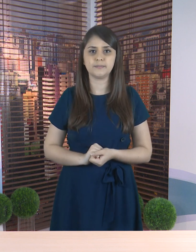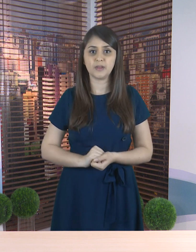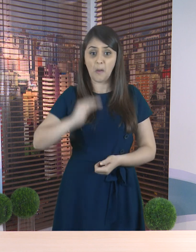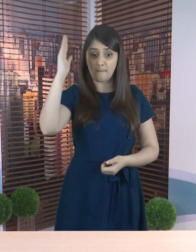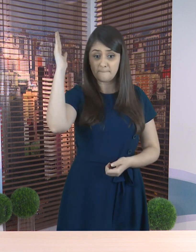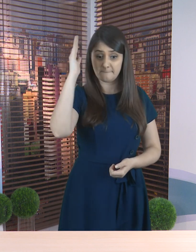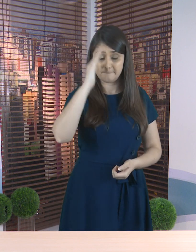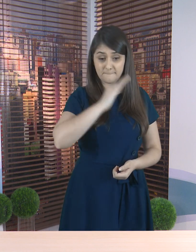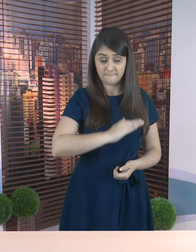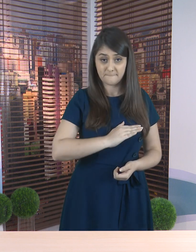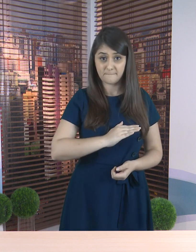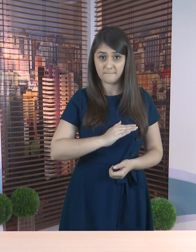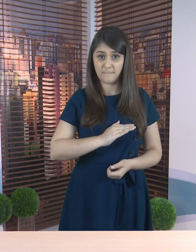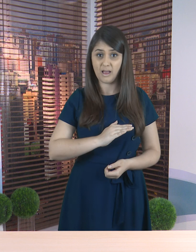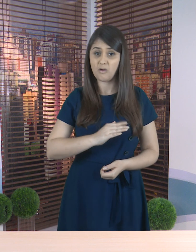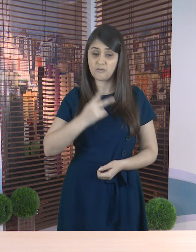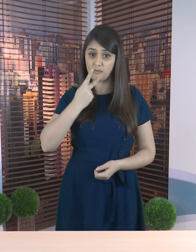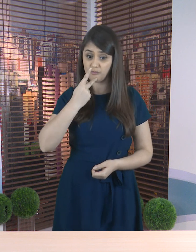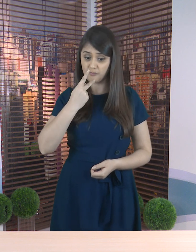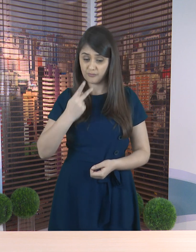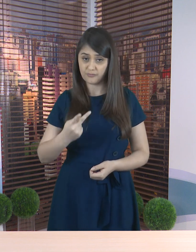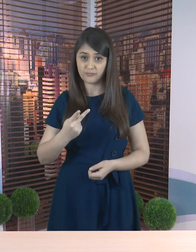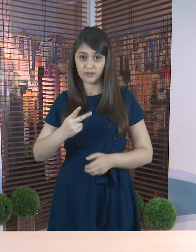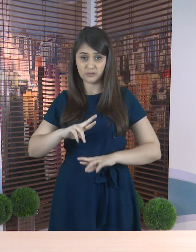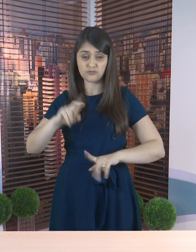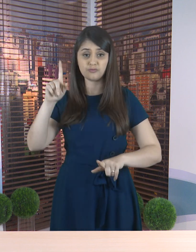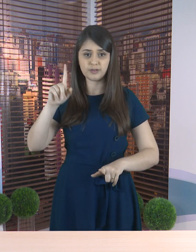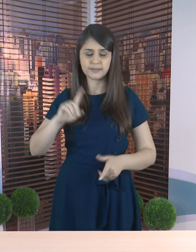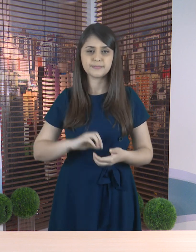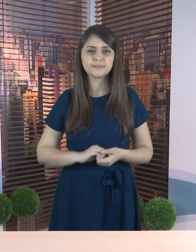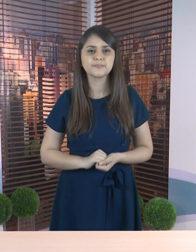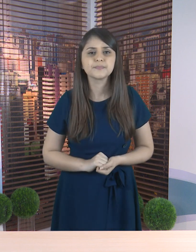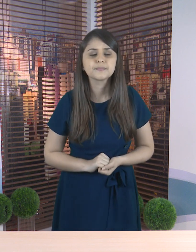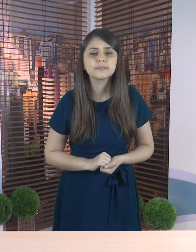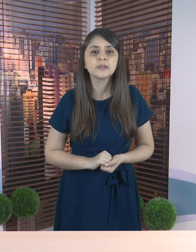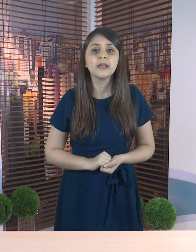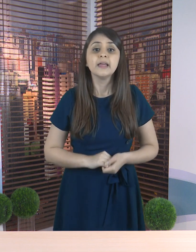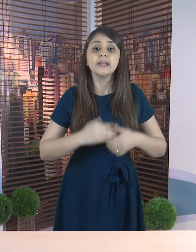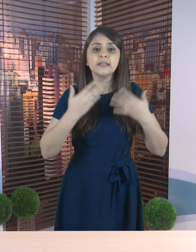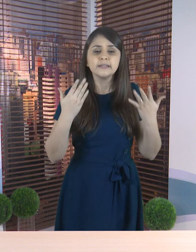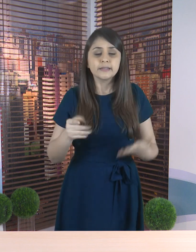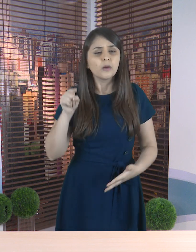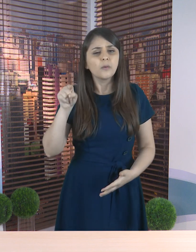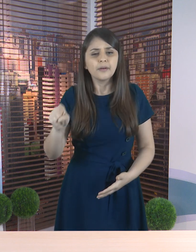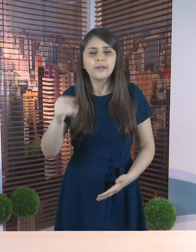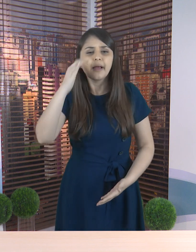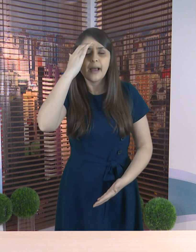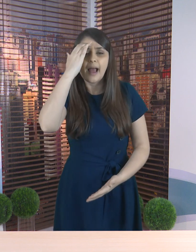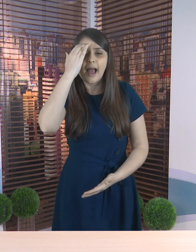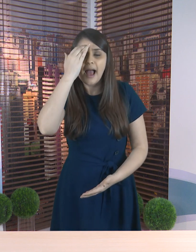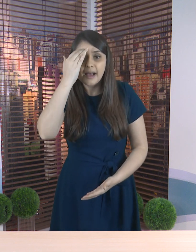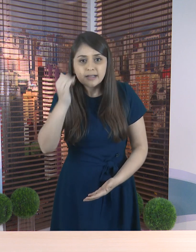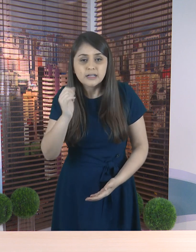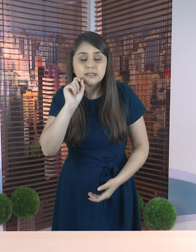tribulação. Se alguém deve algo, tem que pagar, mas o justo não passa por